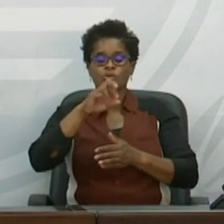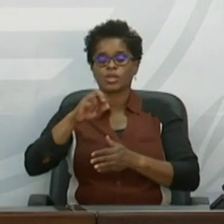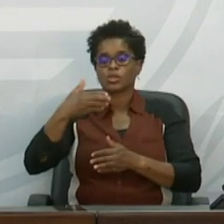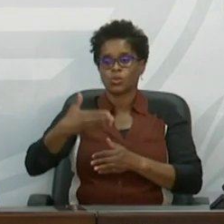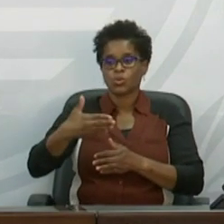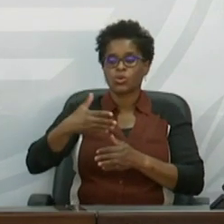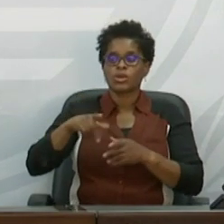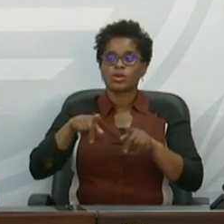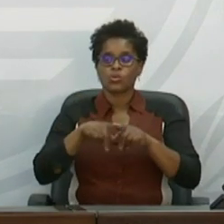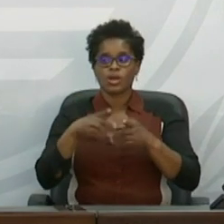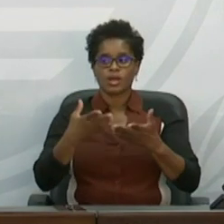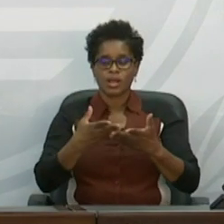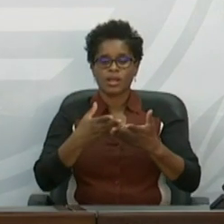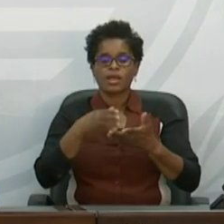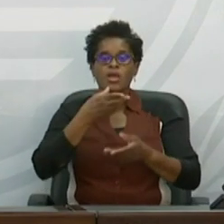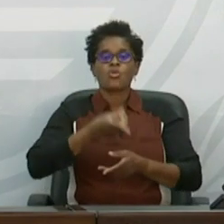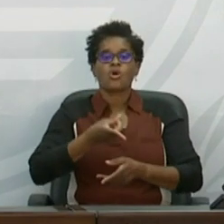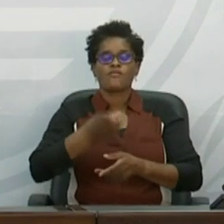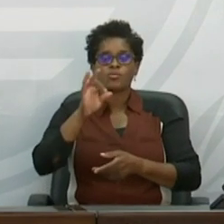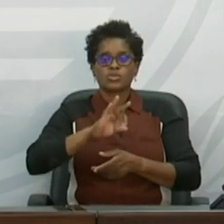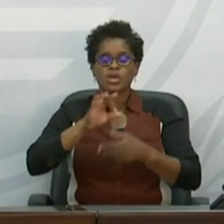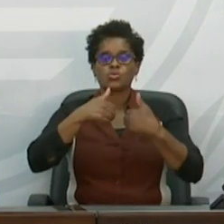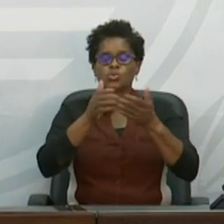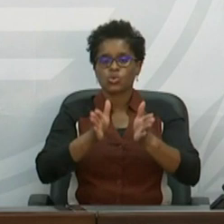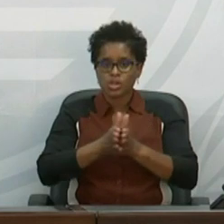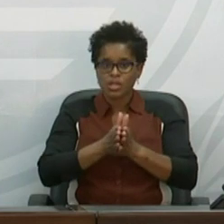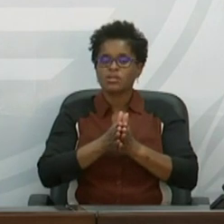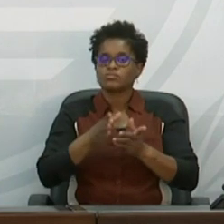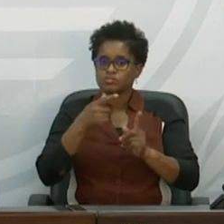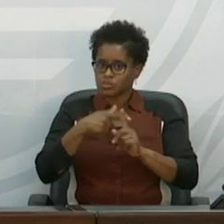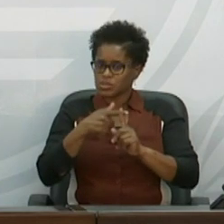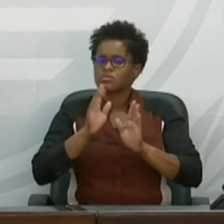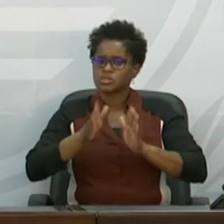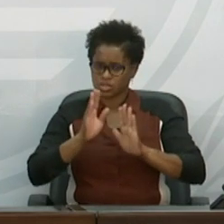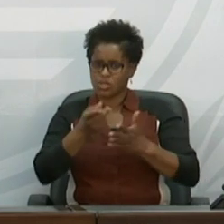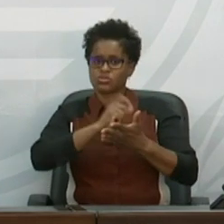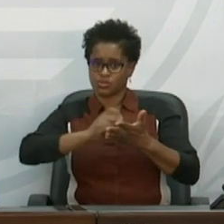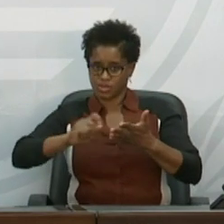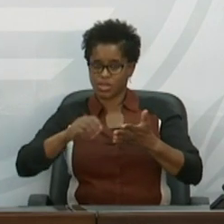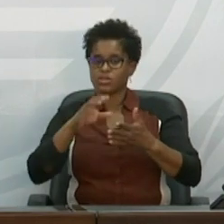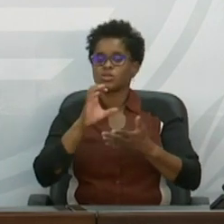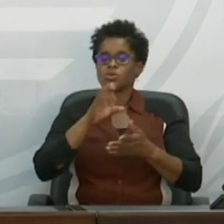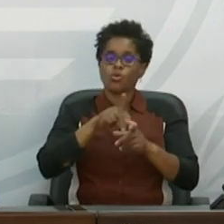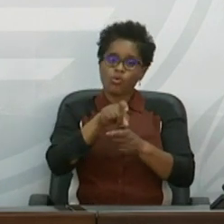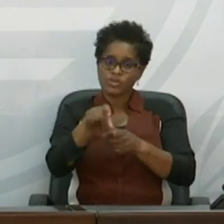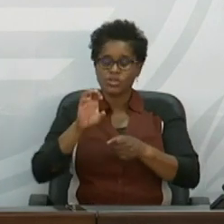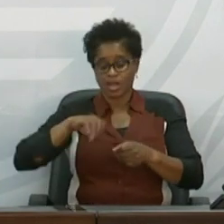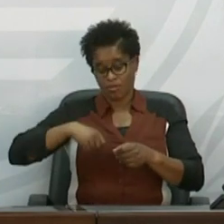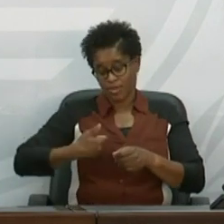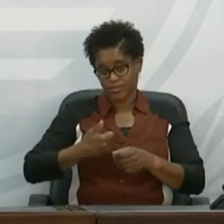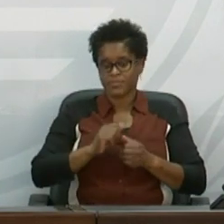o que corresponde a 9% do total de casos já notificados de Covid-19 em Cabo